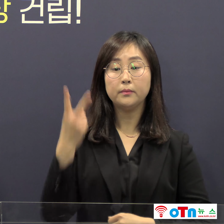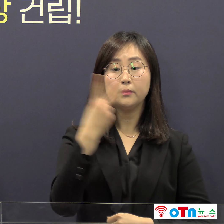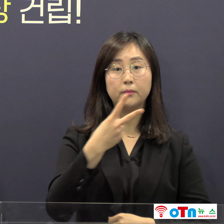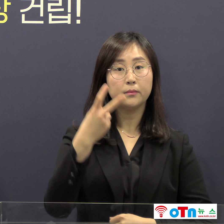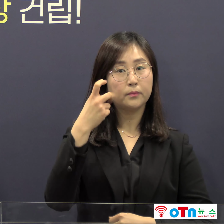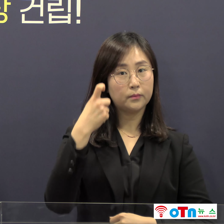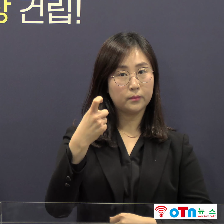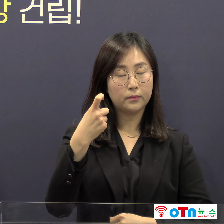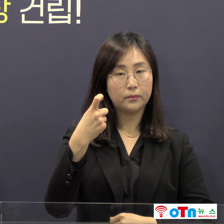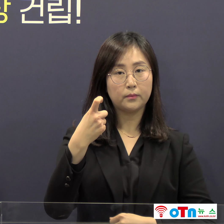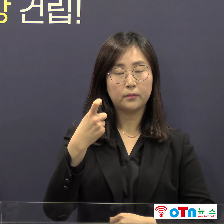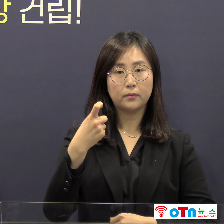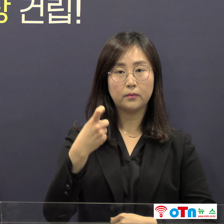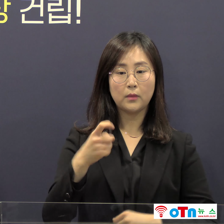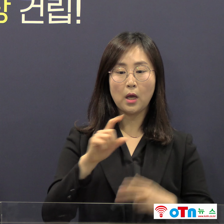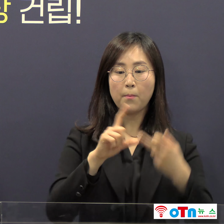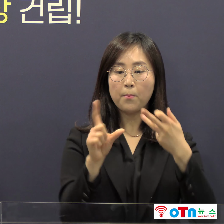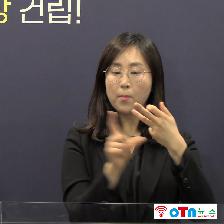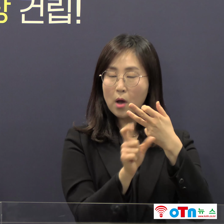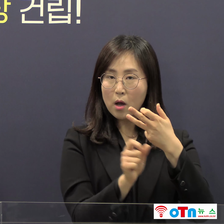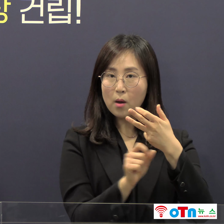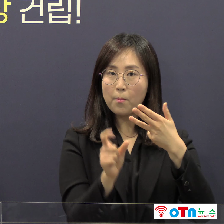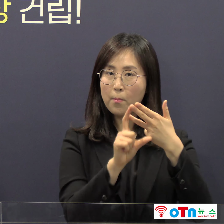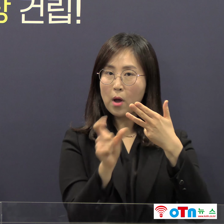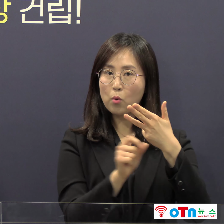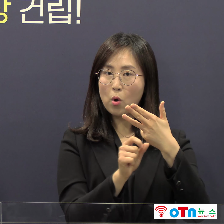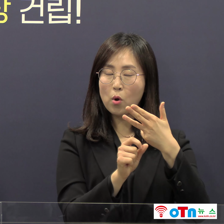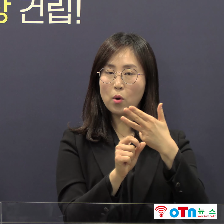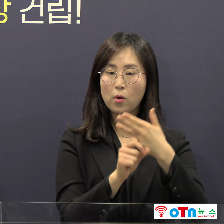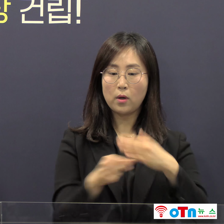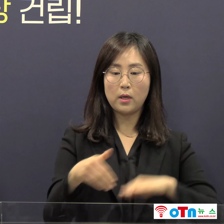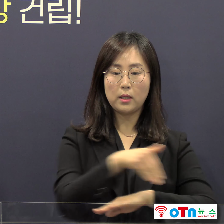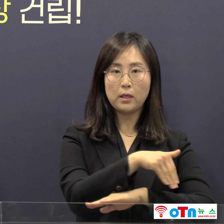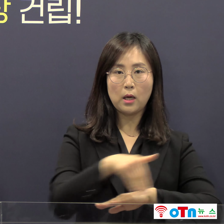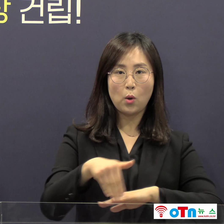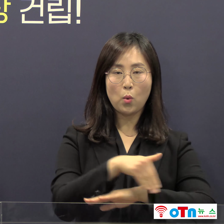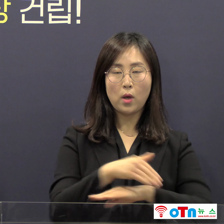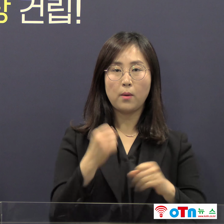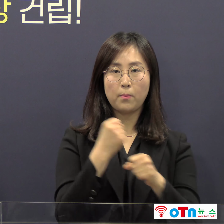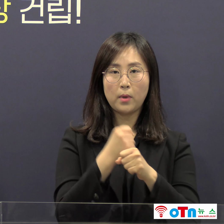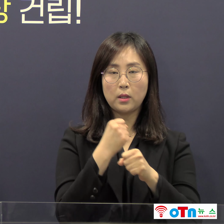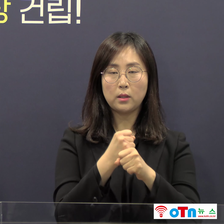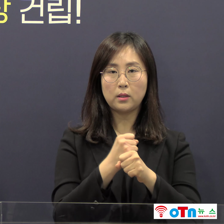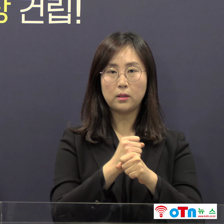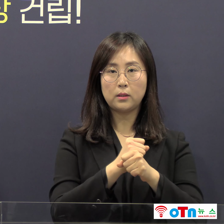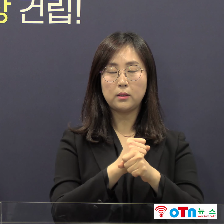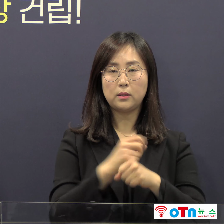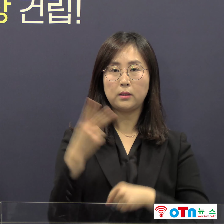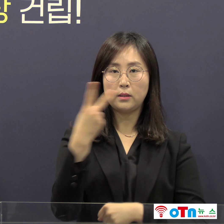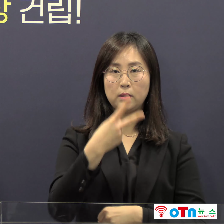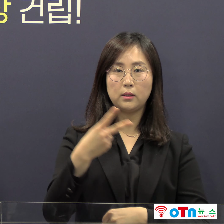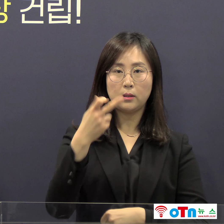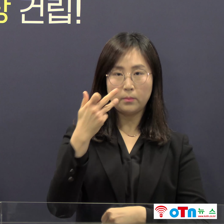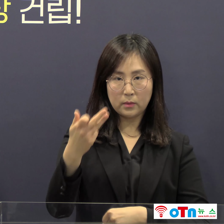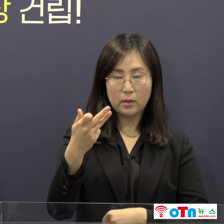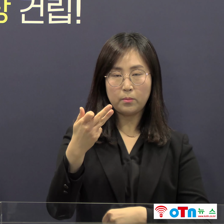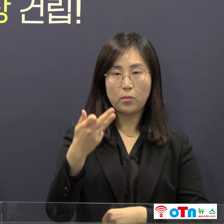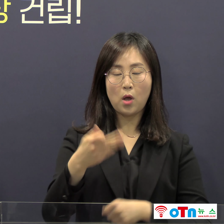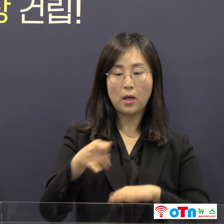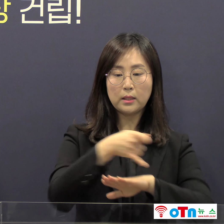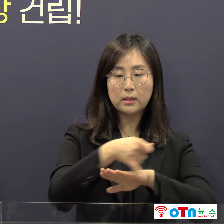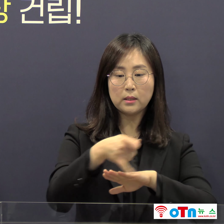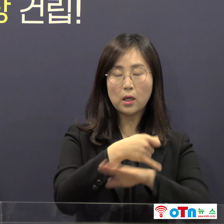8월 아트센터 건립 기본 계획을 수립한 뒤 2013년 디자인 공모와 2018년 설계를